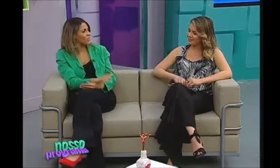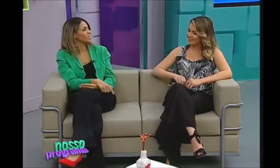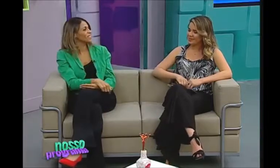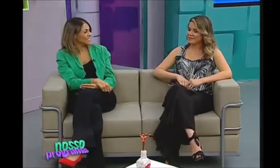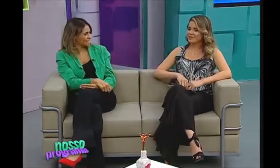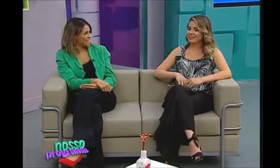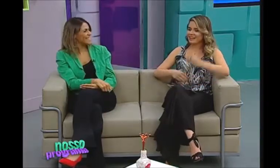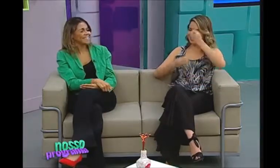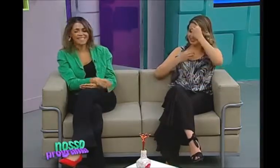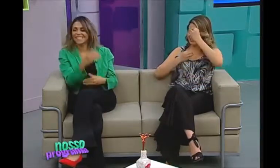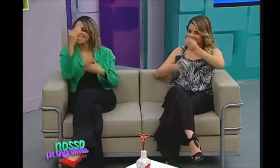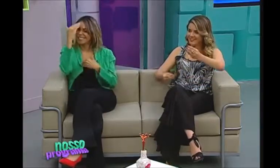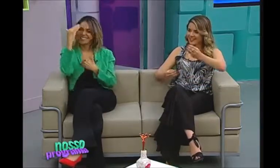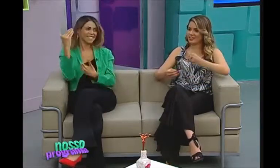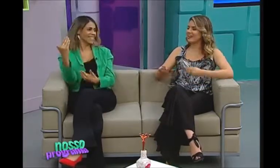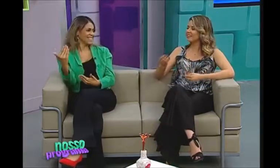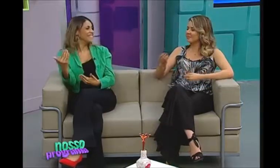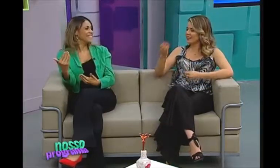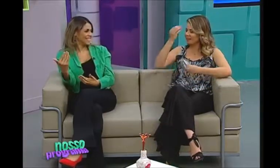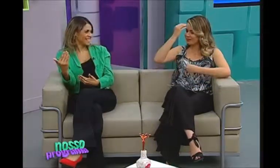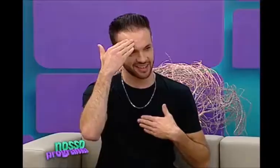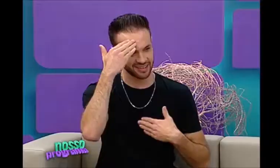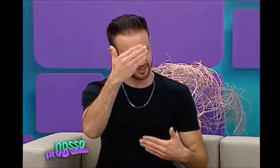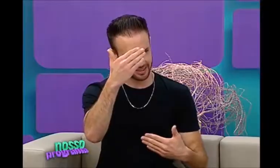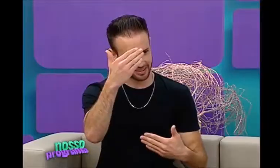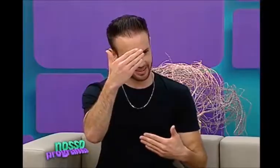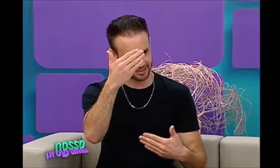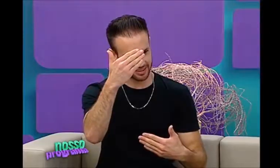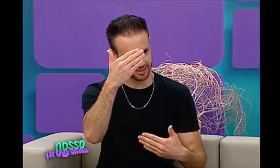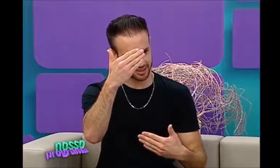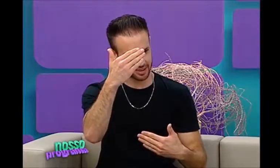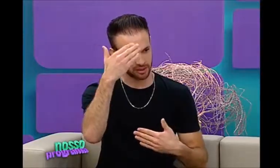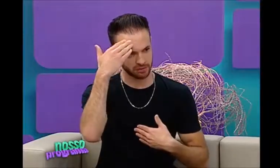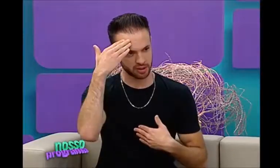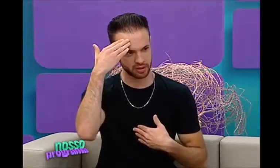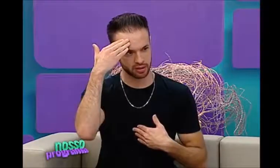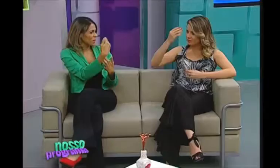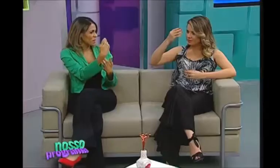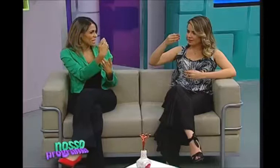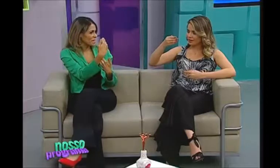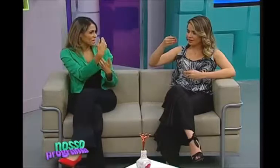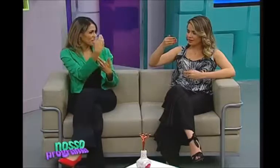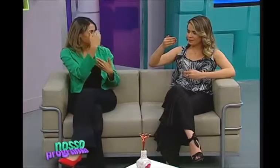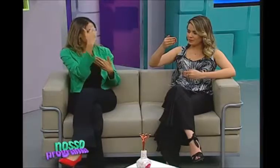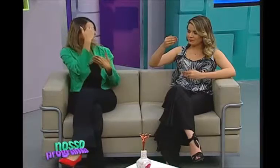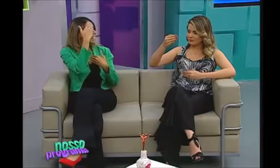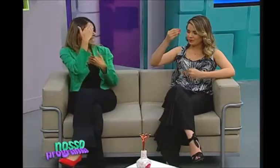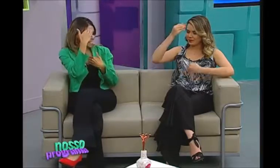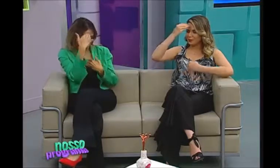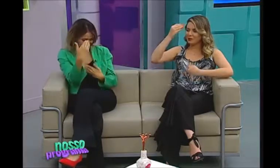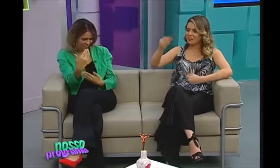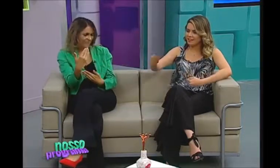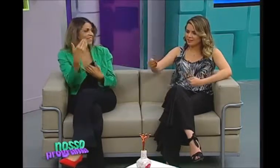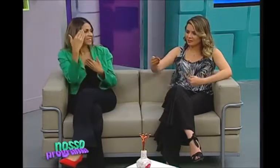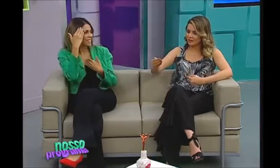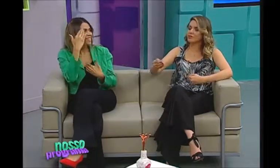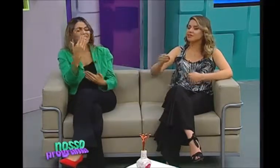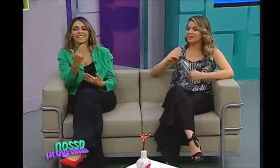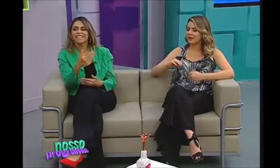novo. Obrigada. Hélder, essa eu lembro, né? Eu posso fazer de qualquer lado ou não? Só abre um pouquinho mais a mão. Abrir. Isso. Muito obrigada, Hélder. Eu vou treinar